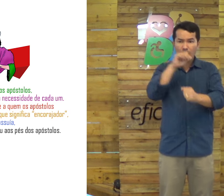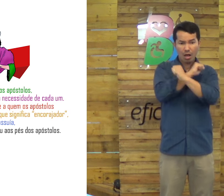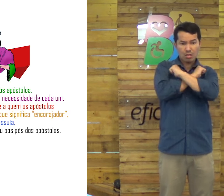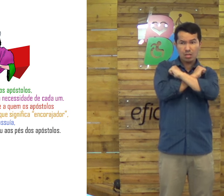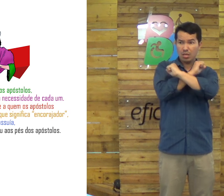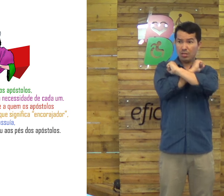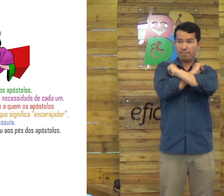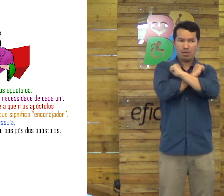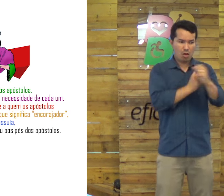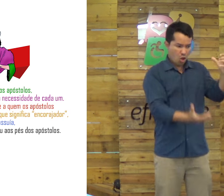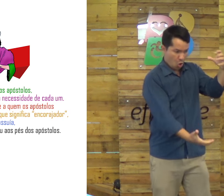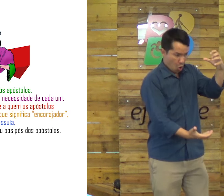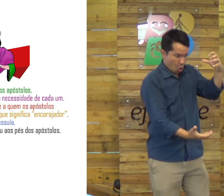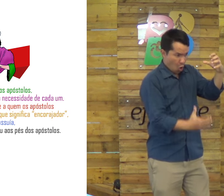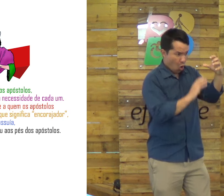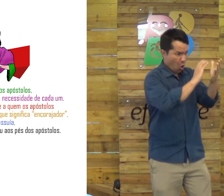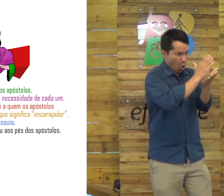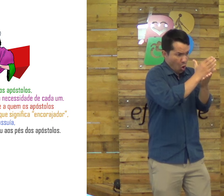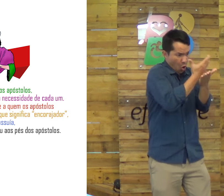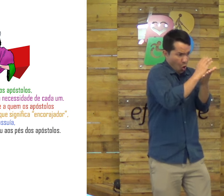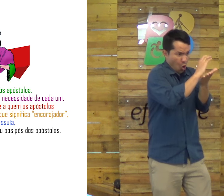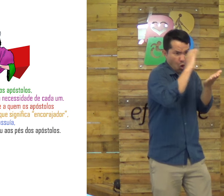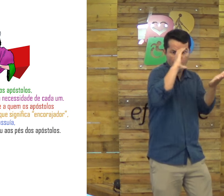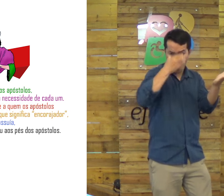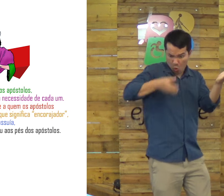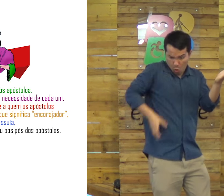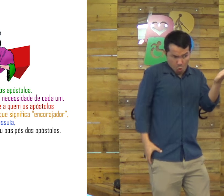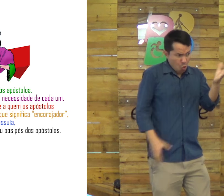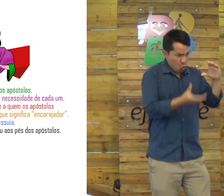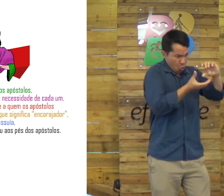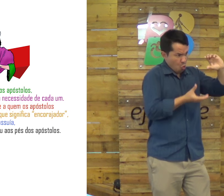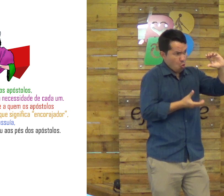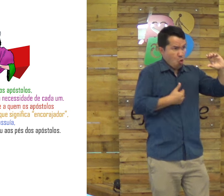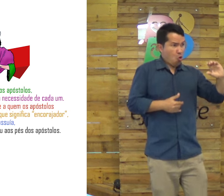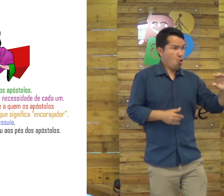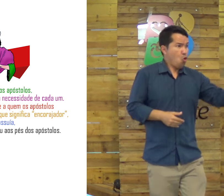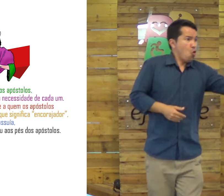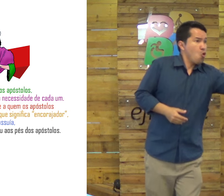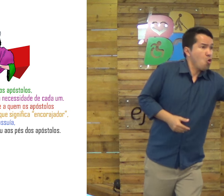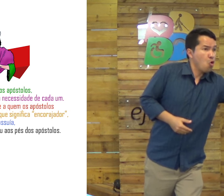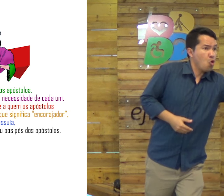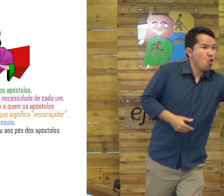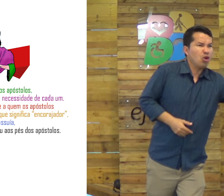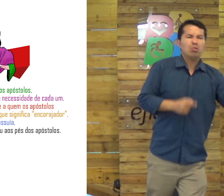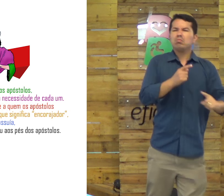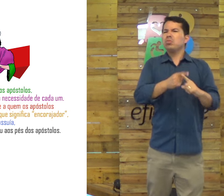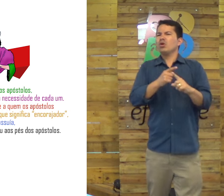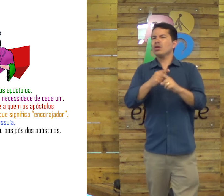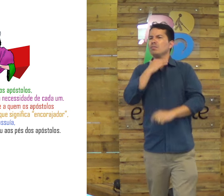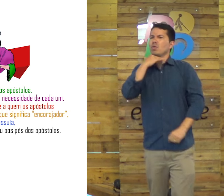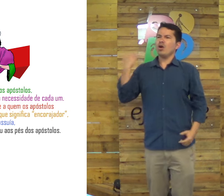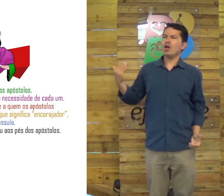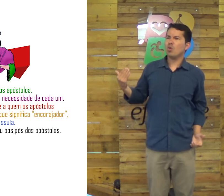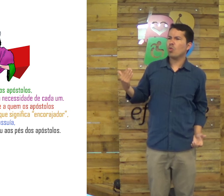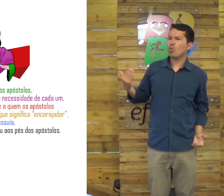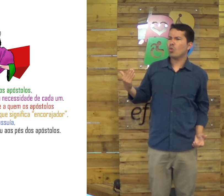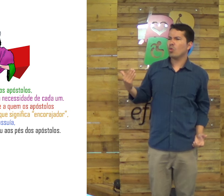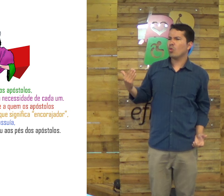Ele... Lembrava, a Ananias e a Safira, eles também venderam o traço de terra, mas eles pegaram uma quantia pra eles. Por que eles